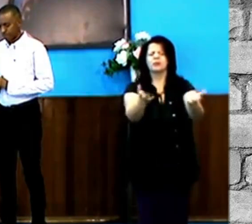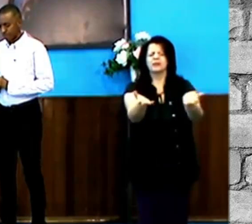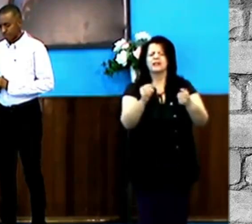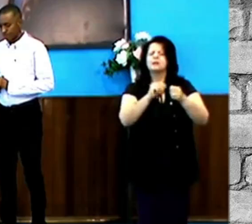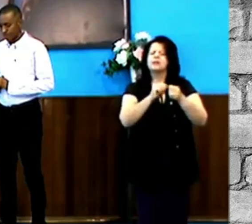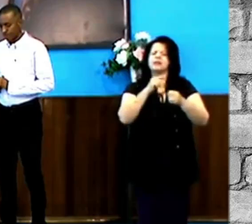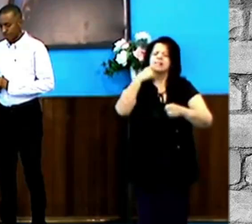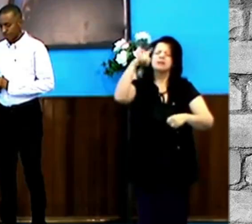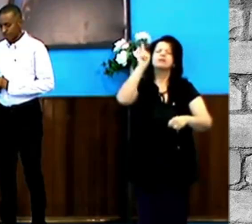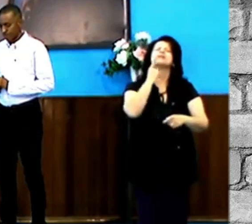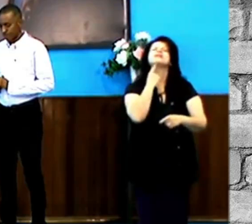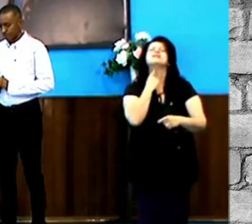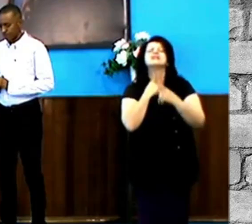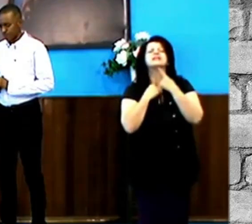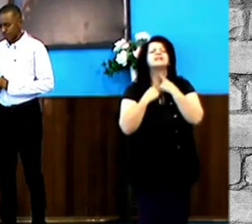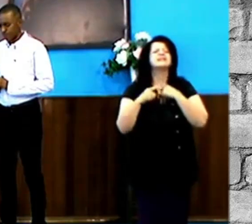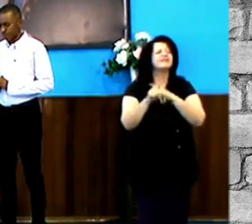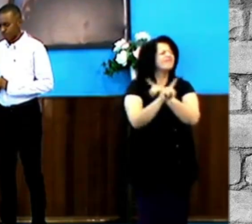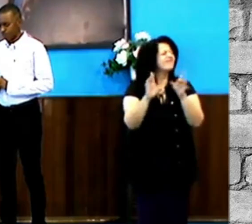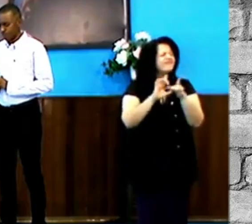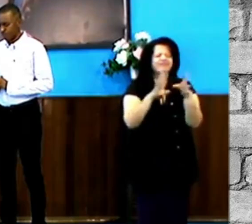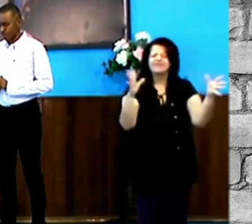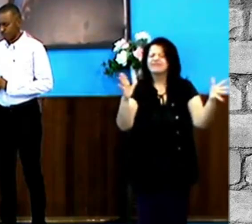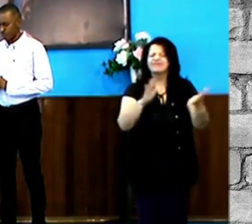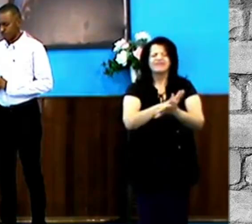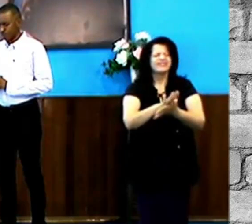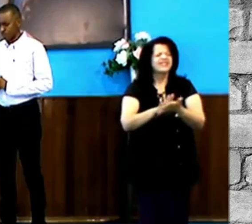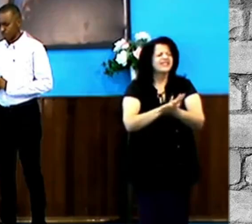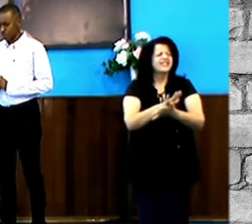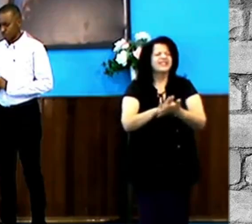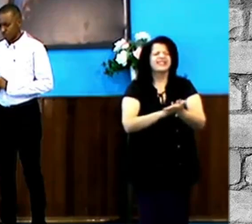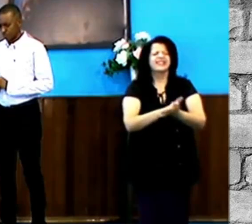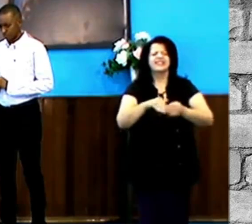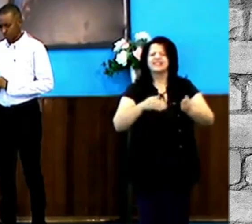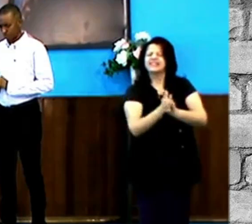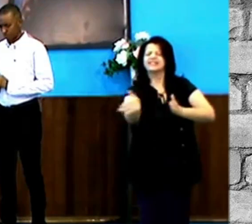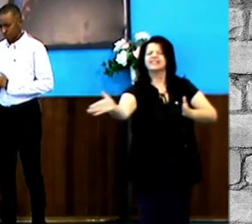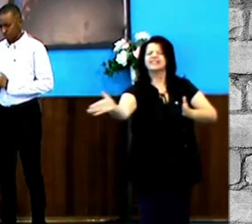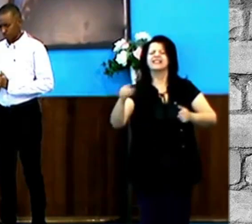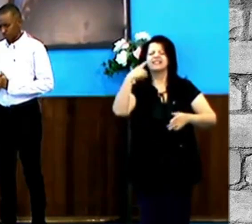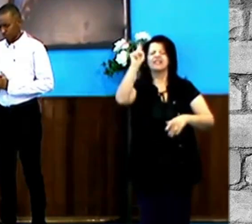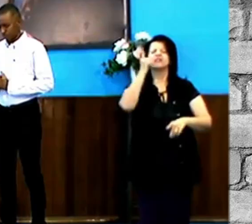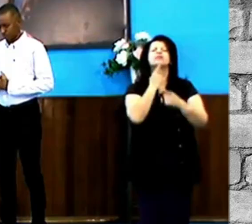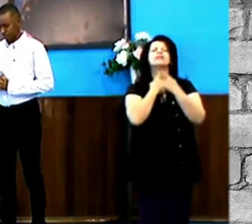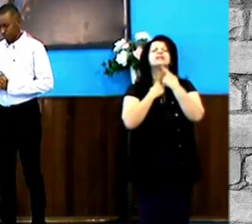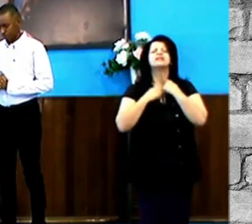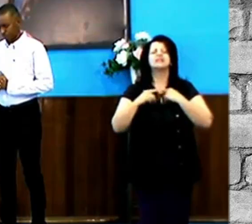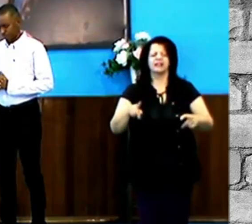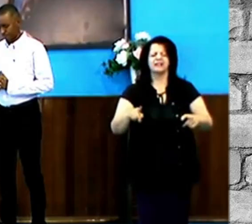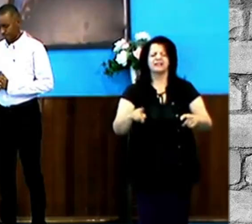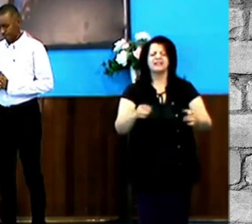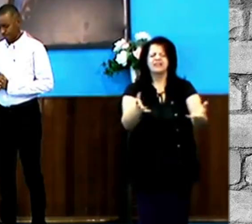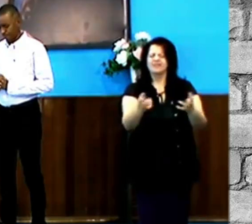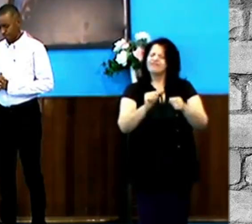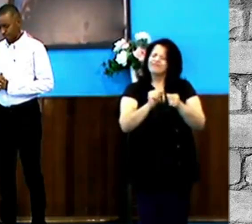Pai. Não deixe que nada, Senhor, fuja disso, porque estamos aqui de passagem, mas enquanto estamos aqui, ó Pai, queremos